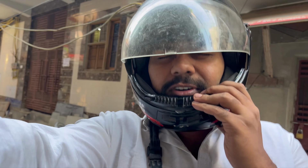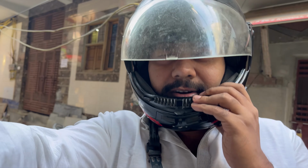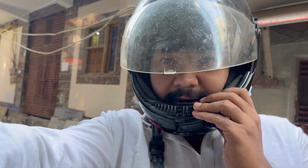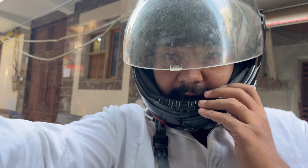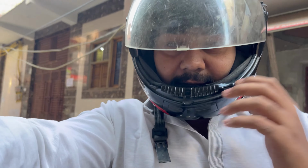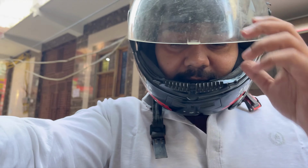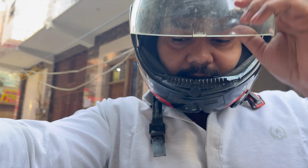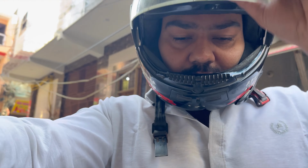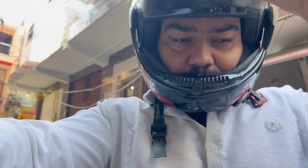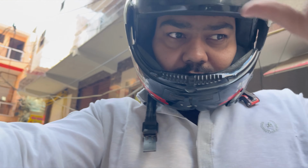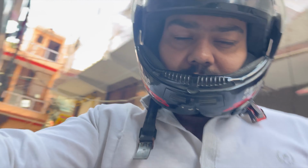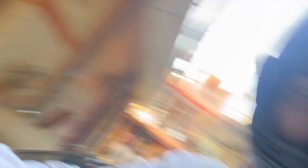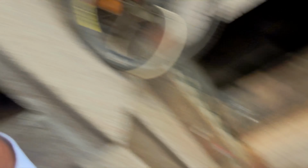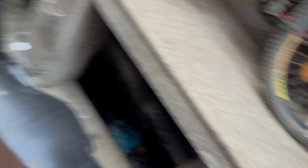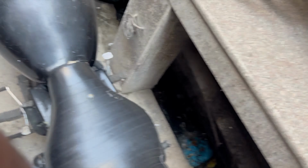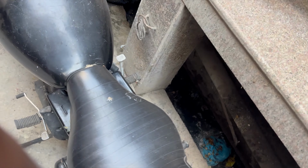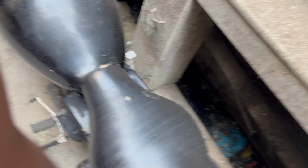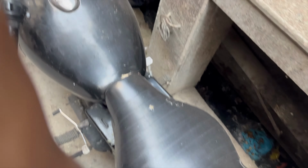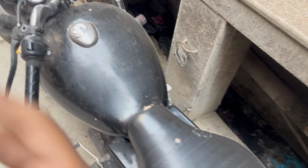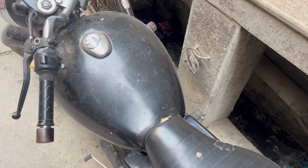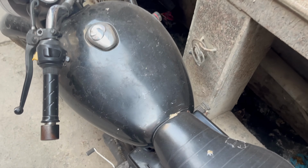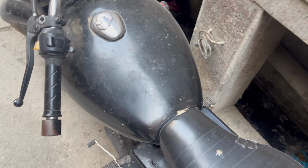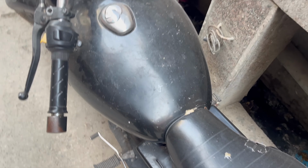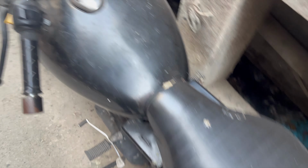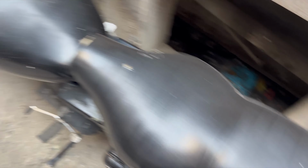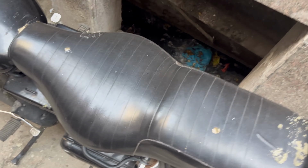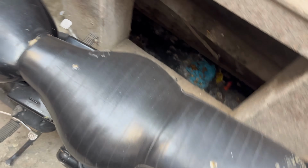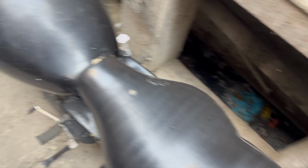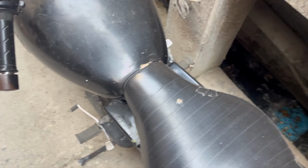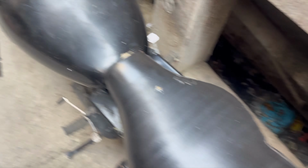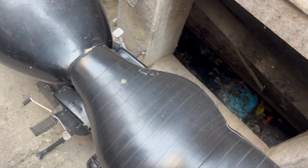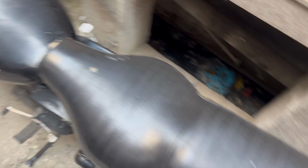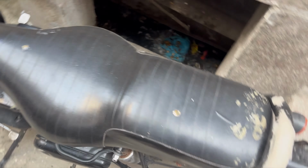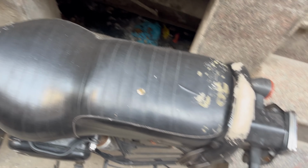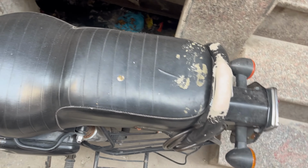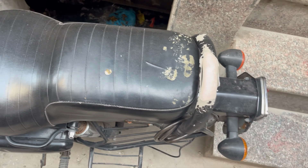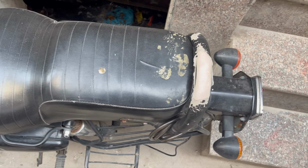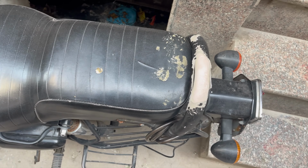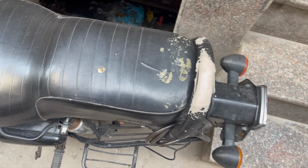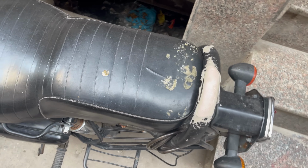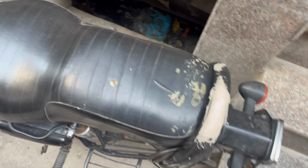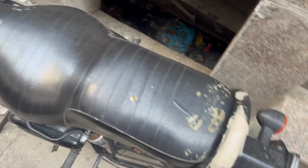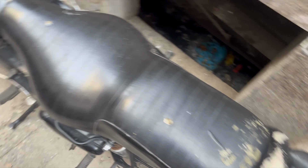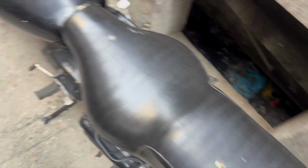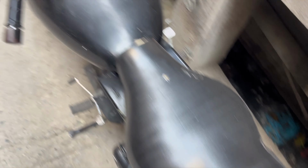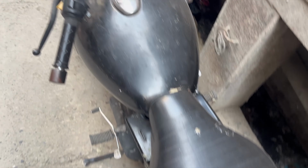फटाफट निकलते हैं और पहुँचते हैं। पहले बाइक साफ़ कर लेते हैं। भाई एक तो इन्होंने बीट इतनी कर रखी है ना, पूछो मत।